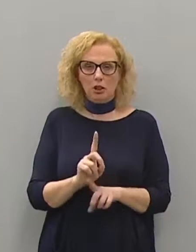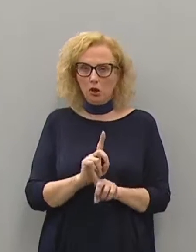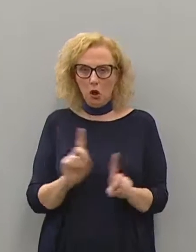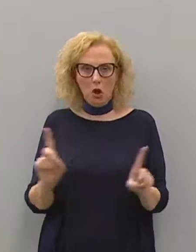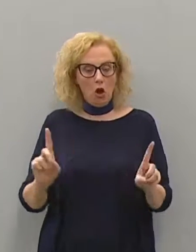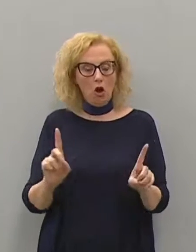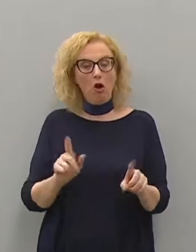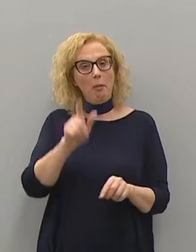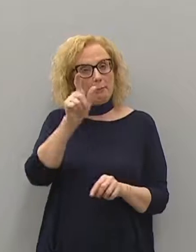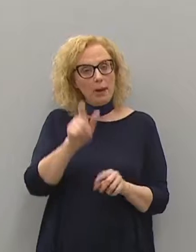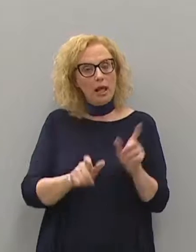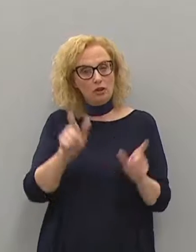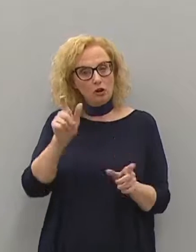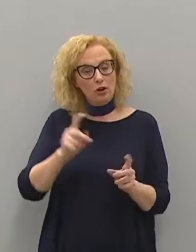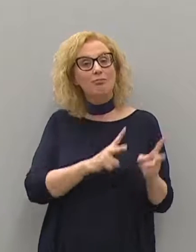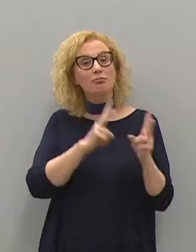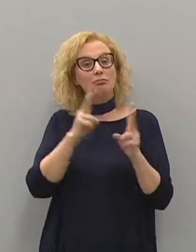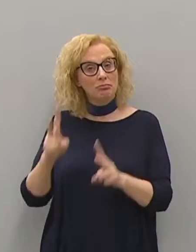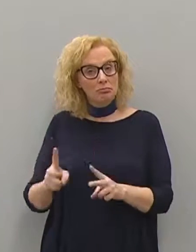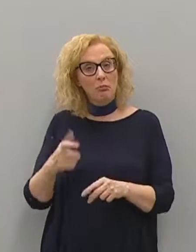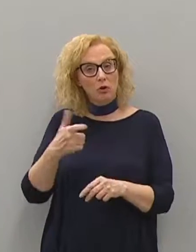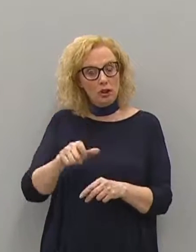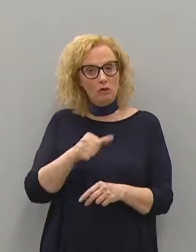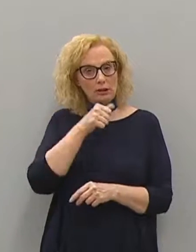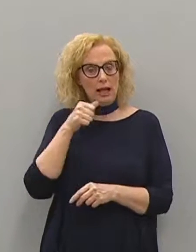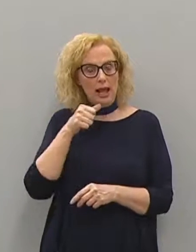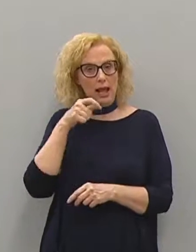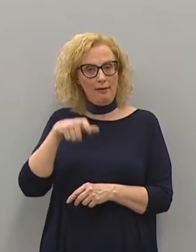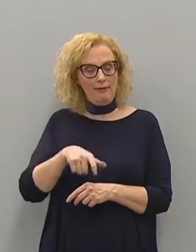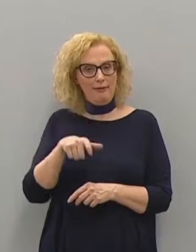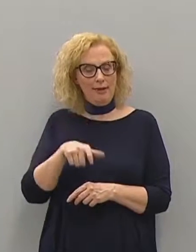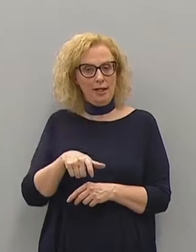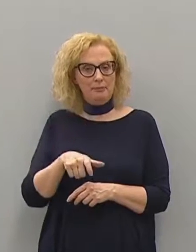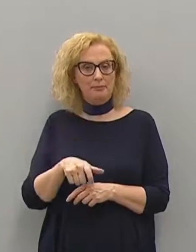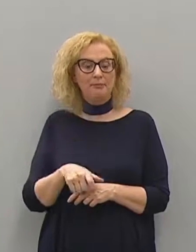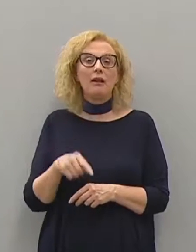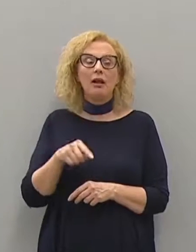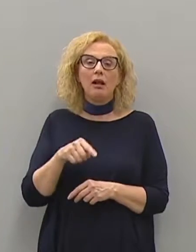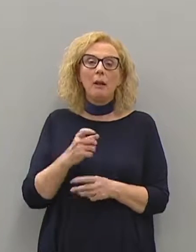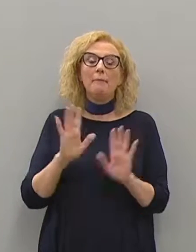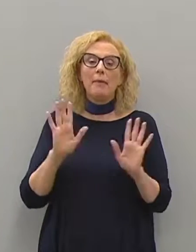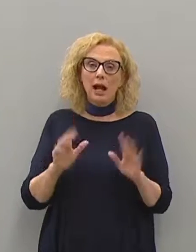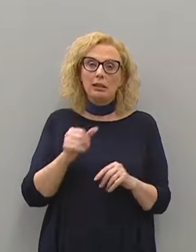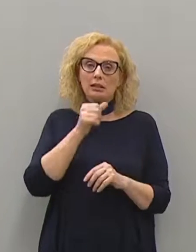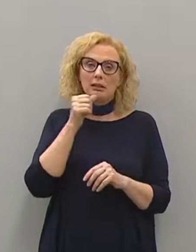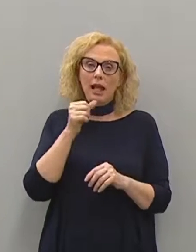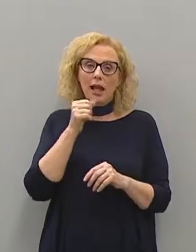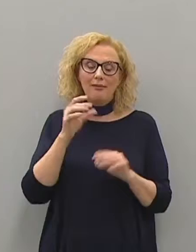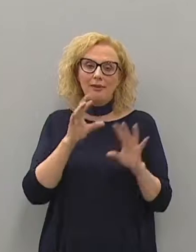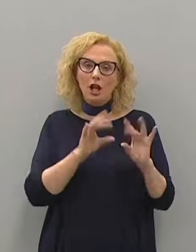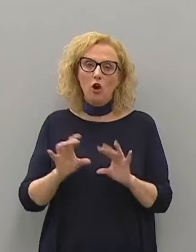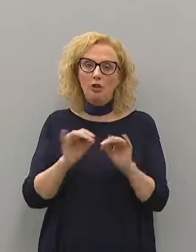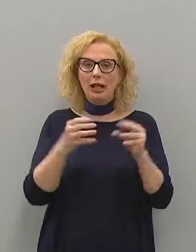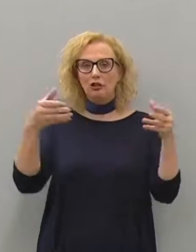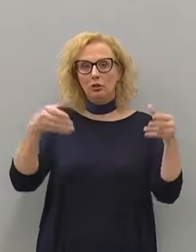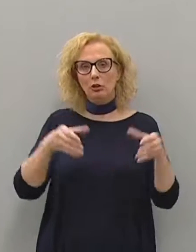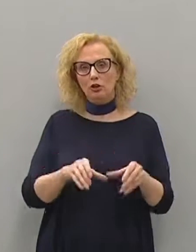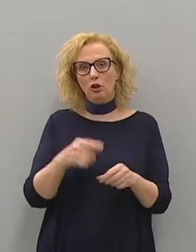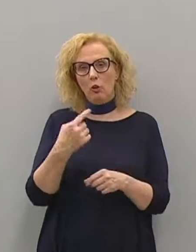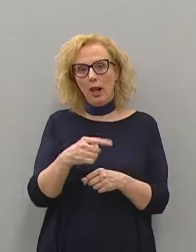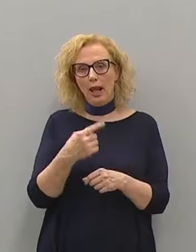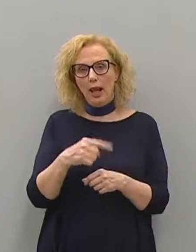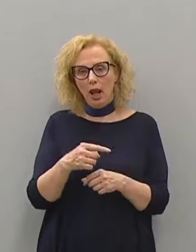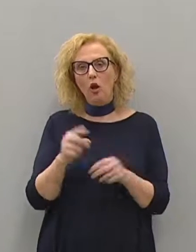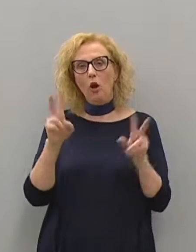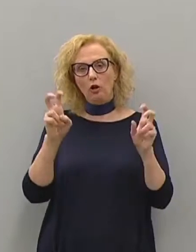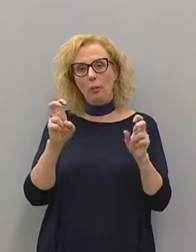in ospedale sono appropriati il tema è quello di limitare il numero dei contagi 6 non riusciamo a limitare il numero